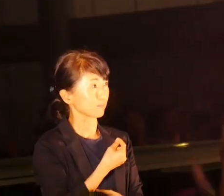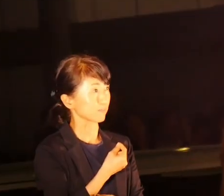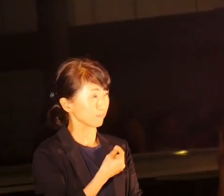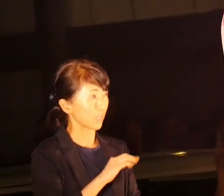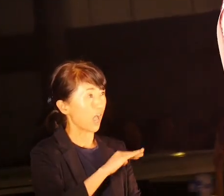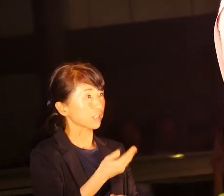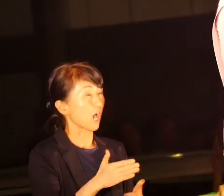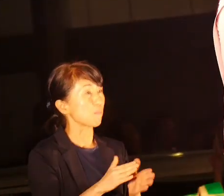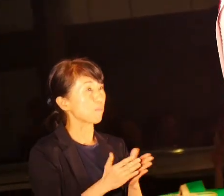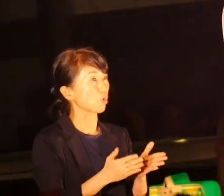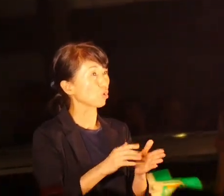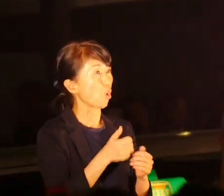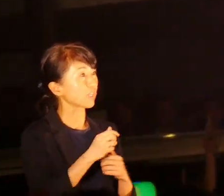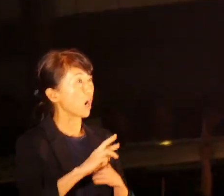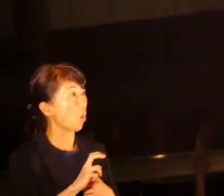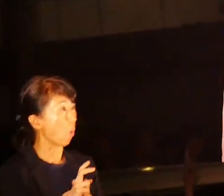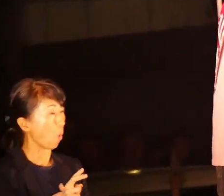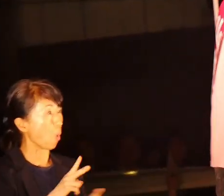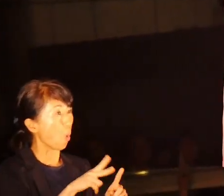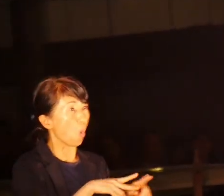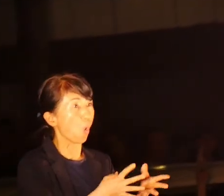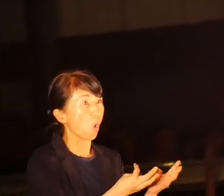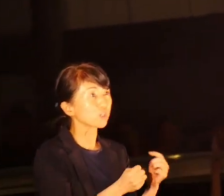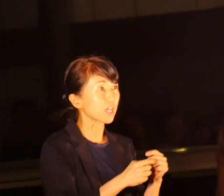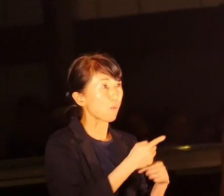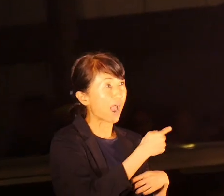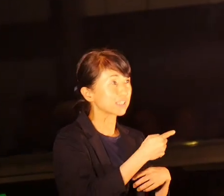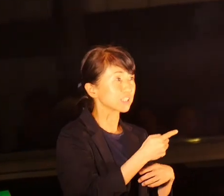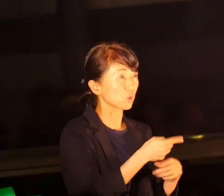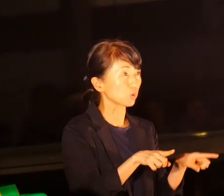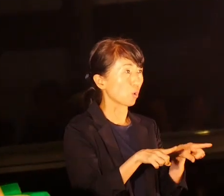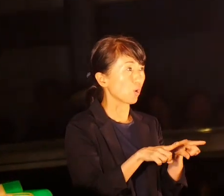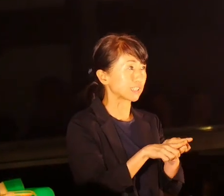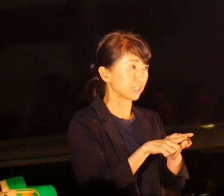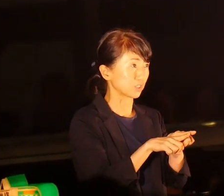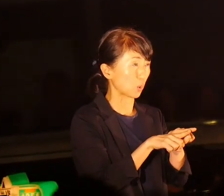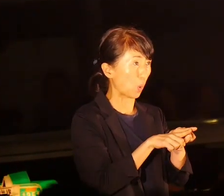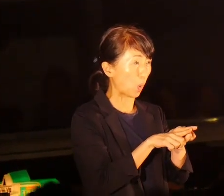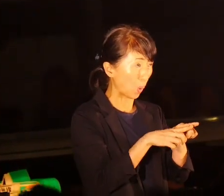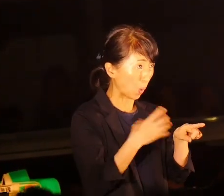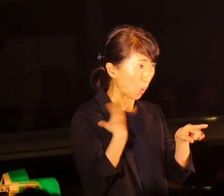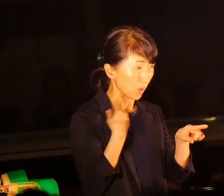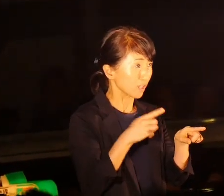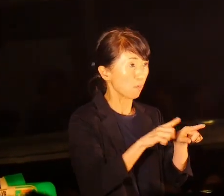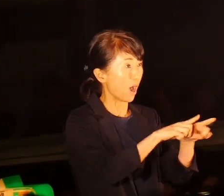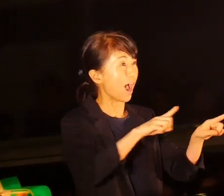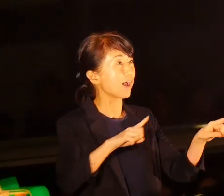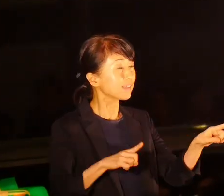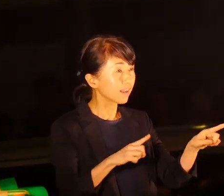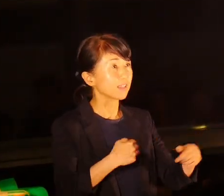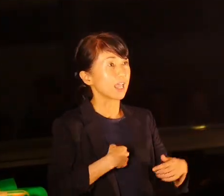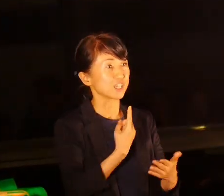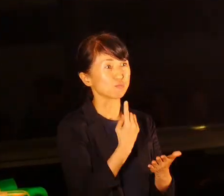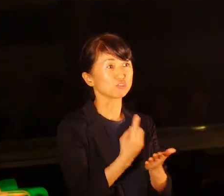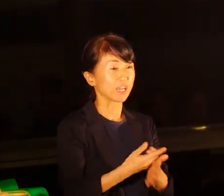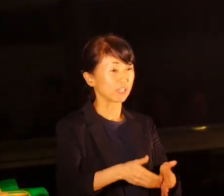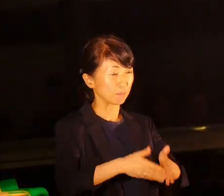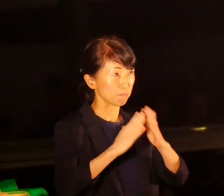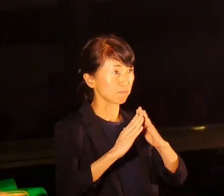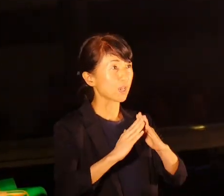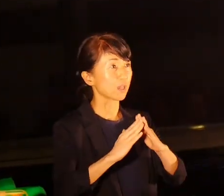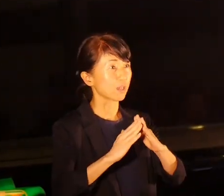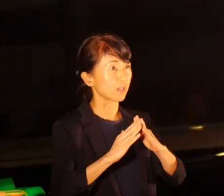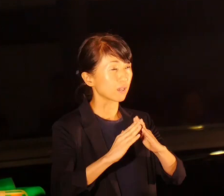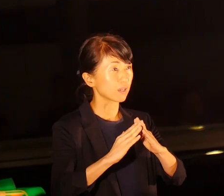山本太郎、小沢一郎さんとやってきたが、そことは離れ、今一人で旗揚げをし、そ